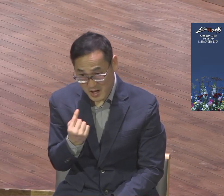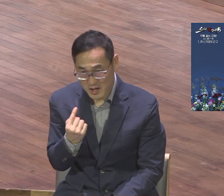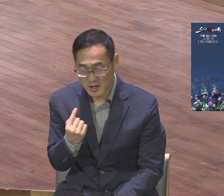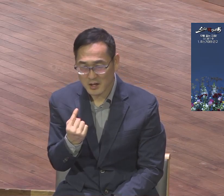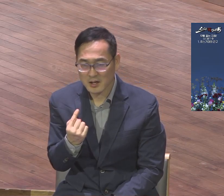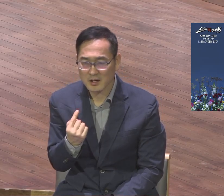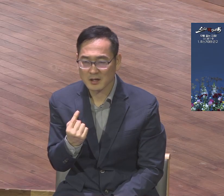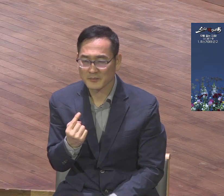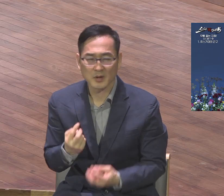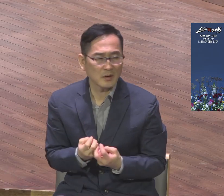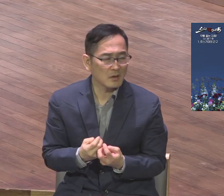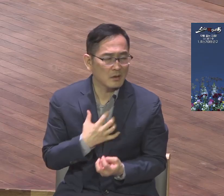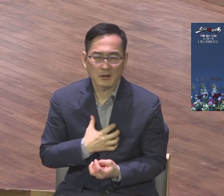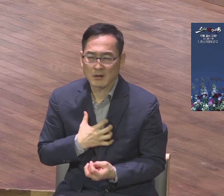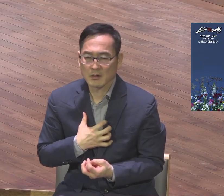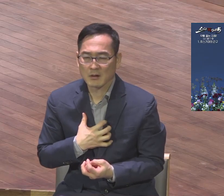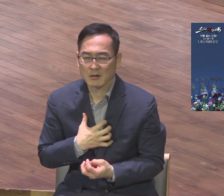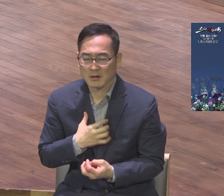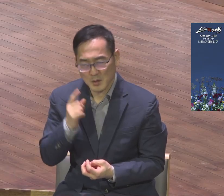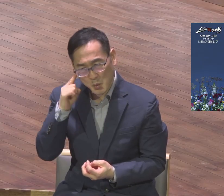특별히 기도하세요. 기도.